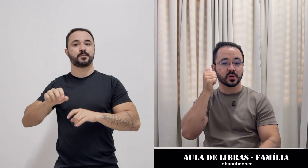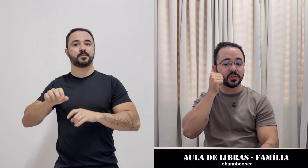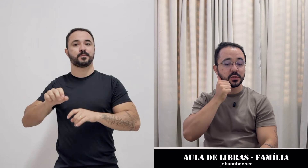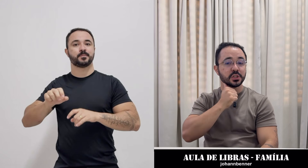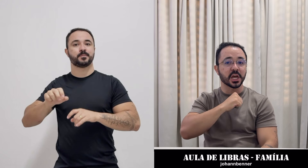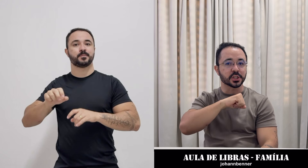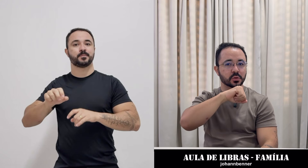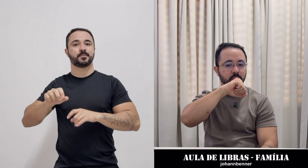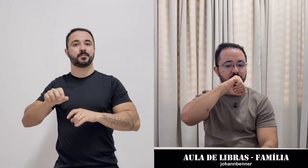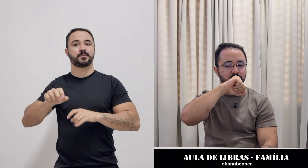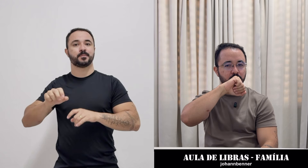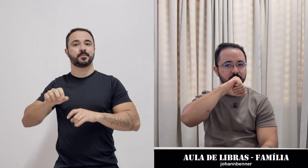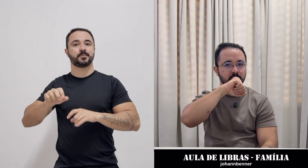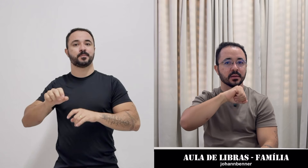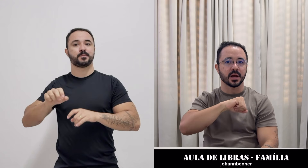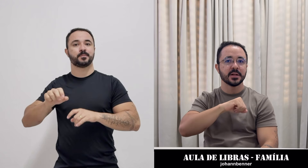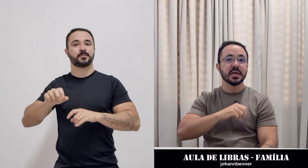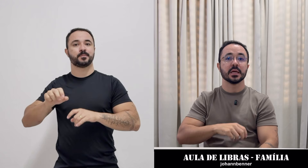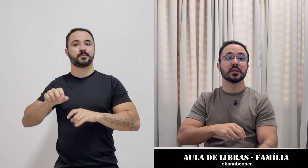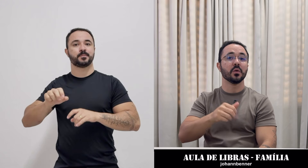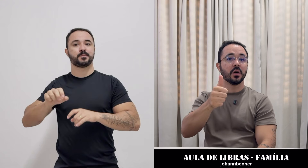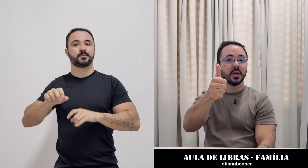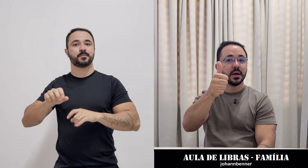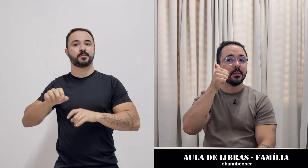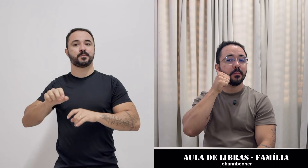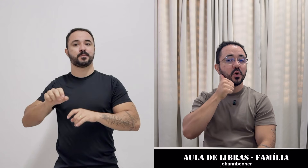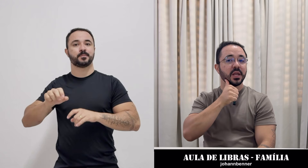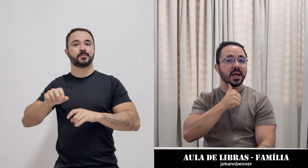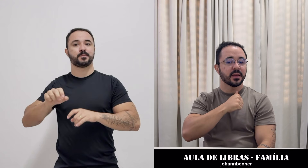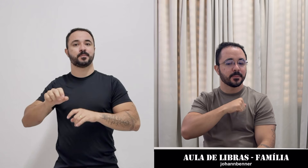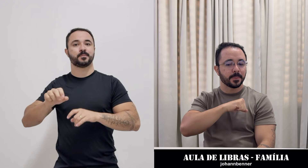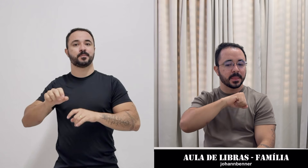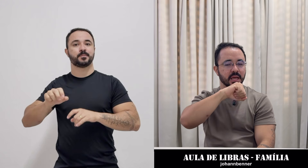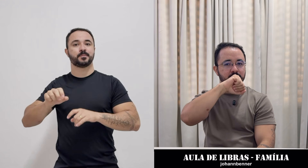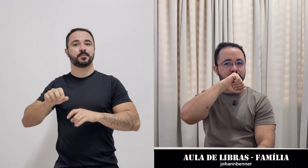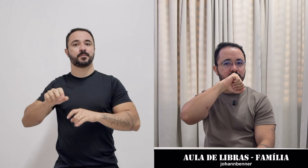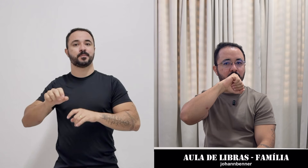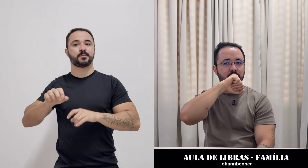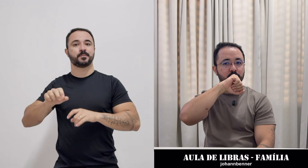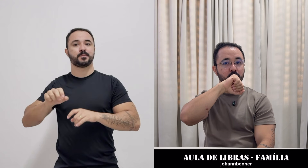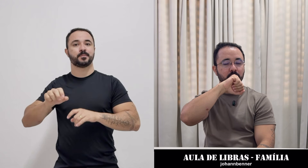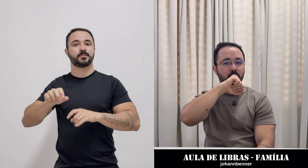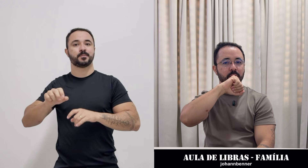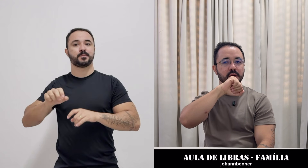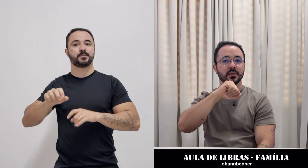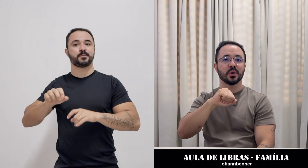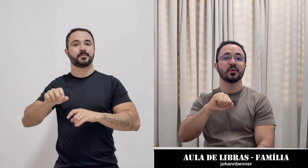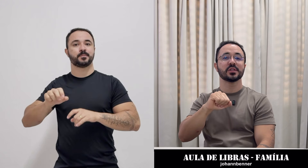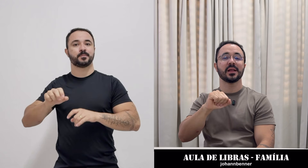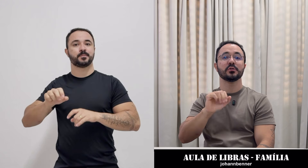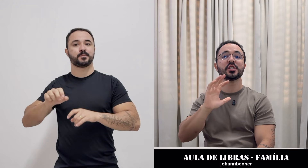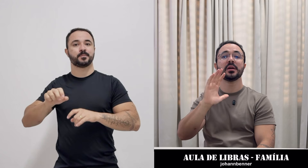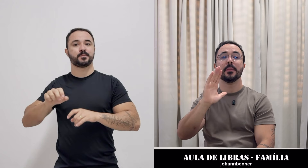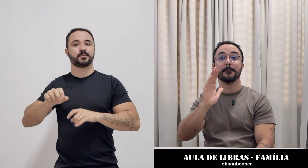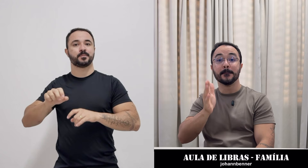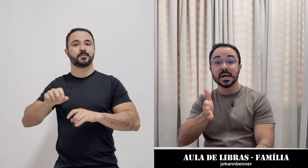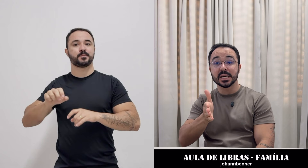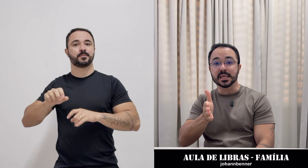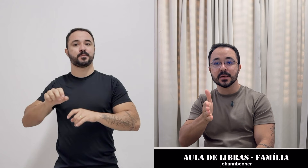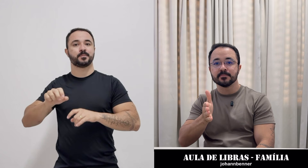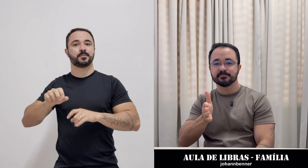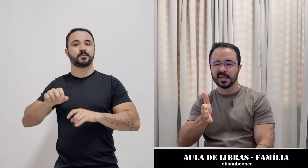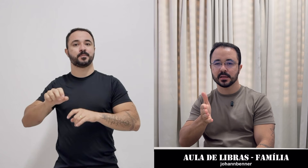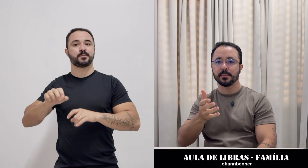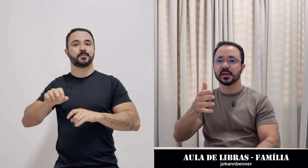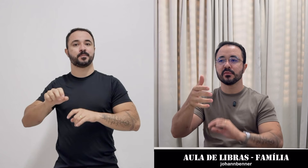tá? Você só faz o gesto, como se fosse, tá? Então, ó, mulher e esse sinal aqui junto acompanhando é o sinal de